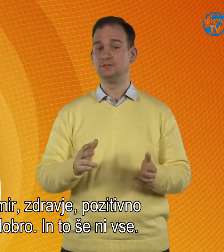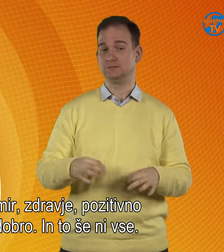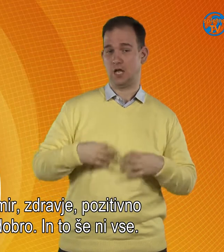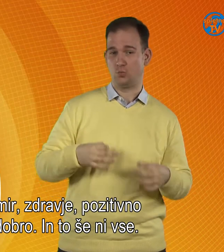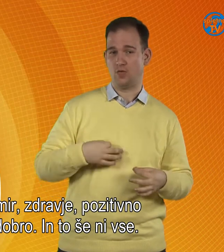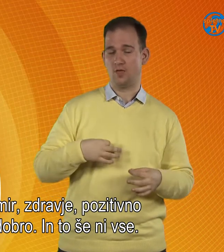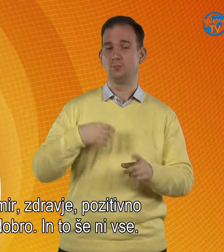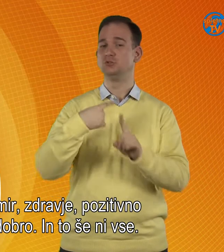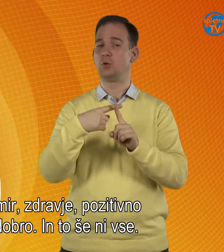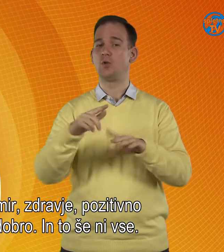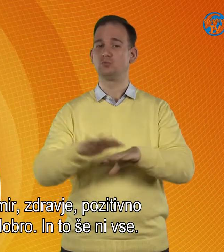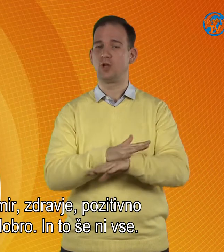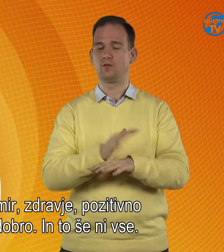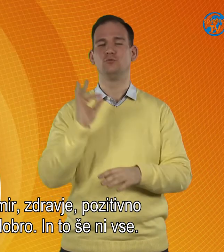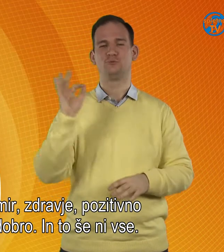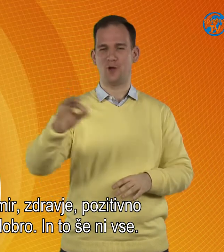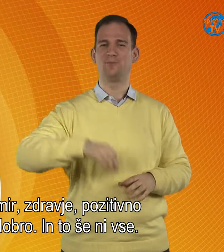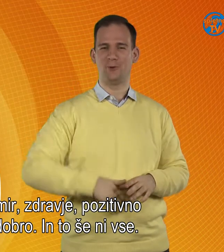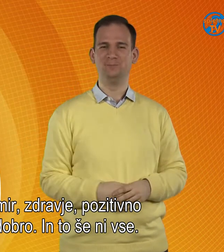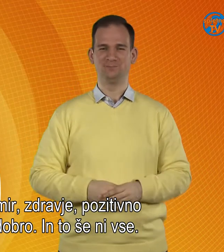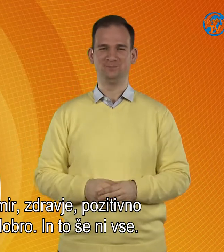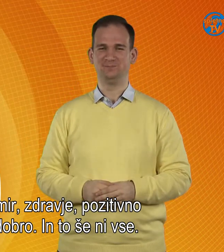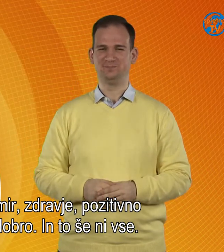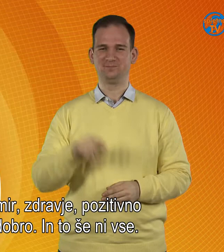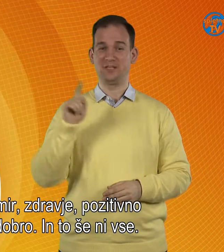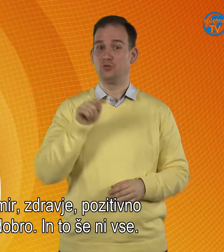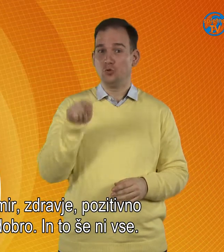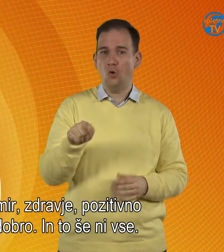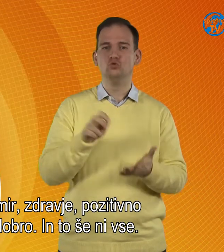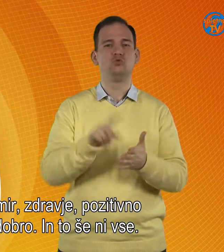pozitivno razpoloženje, dobro. In to še ni vse.